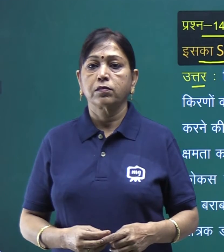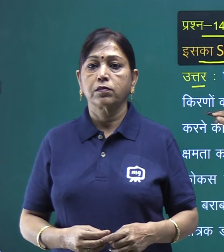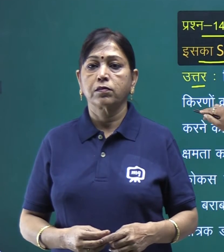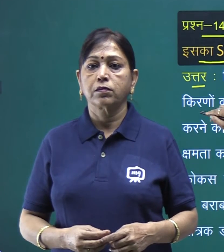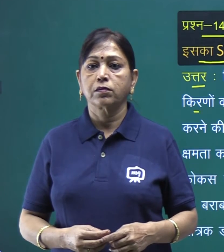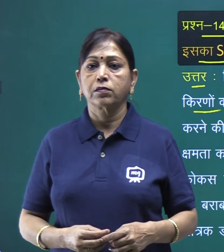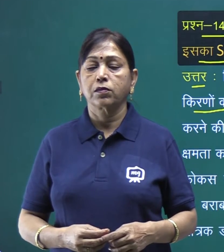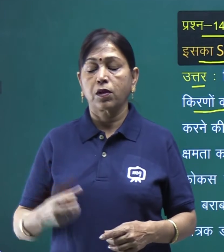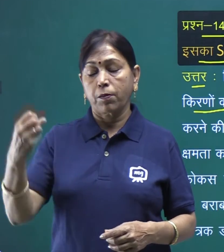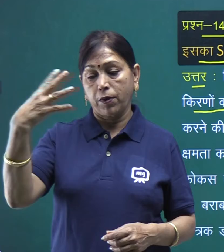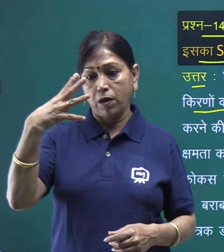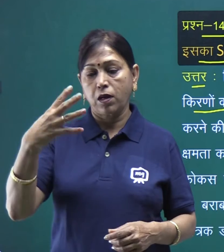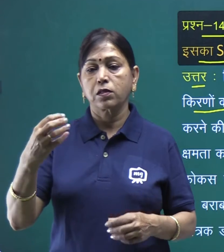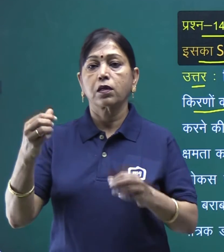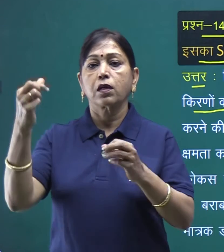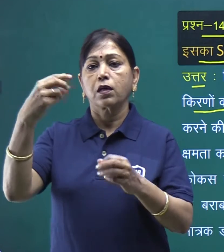प्रकाश किरणों को